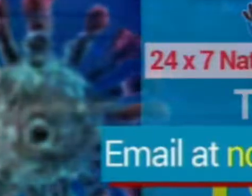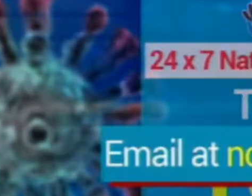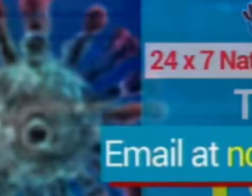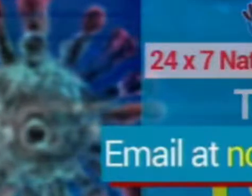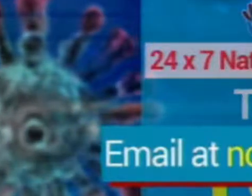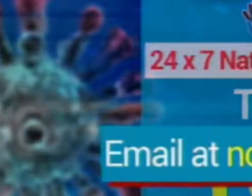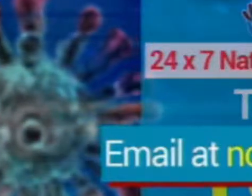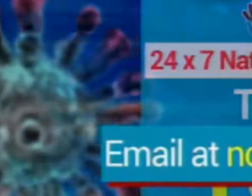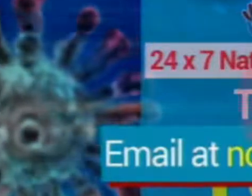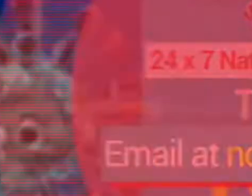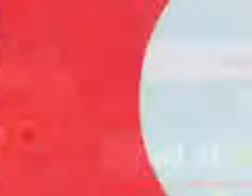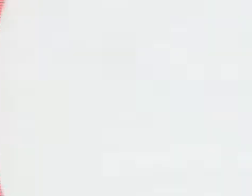ncov2019@gov.in।